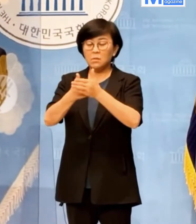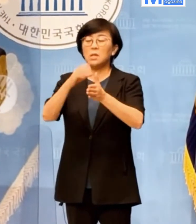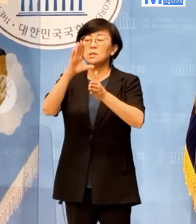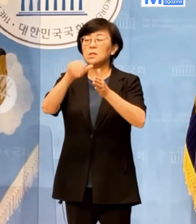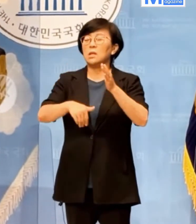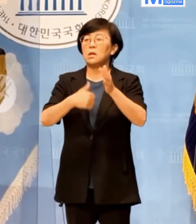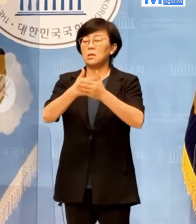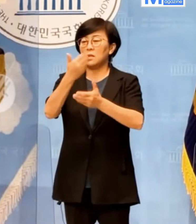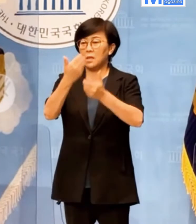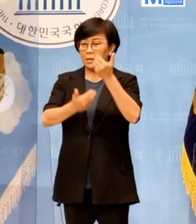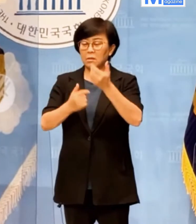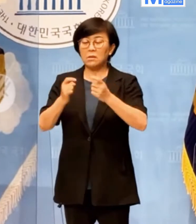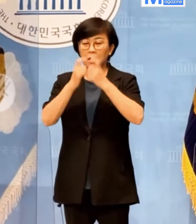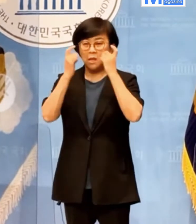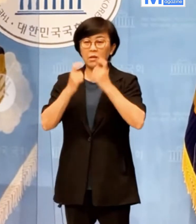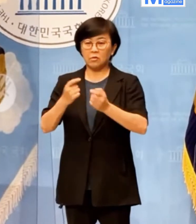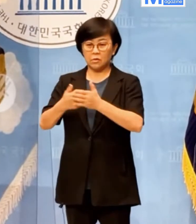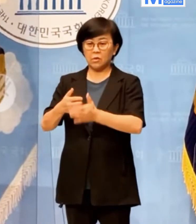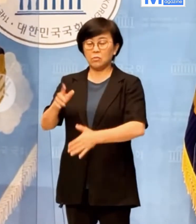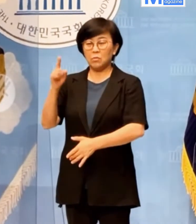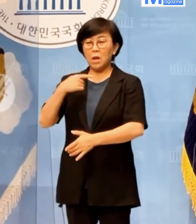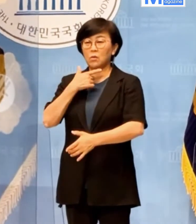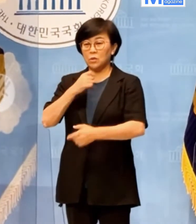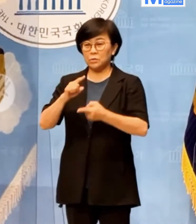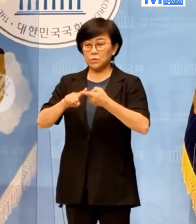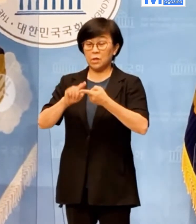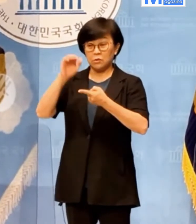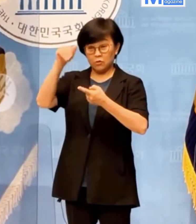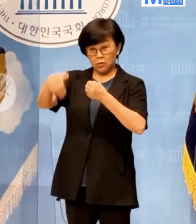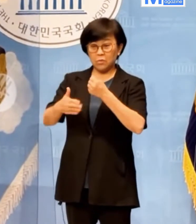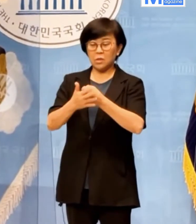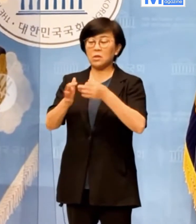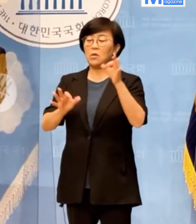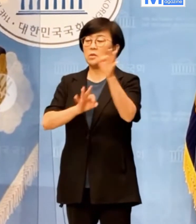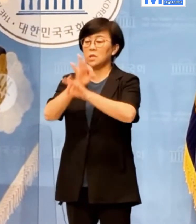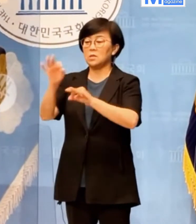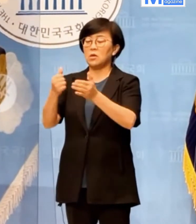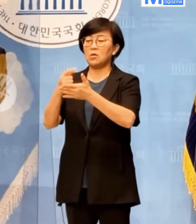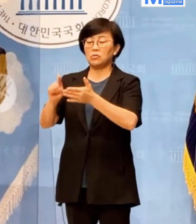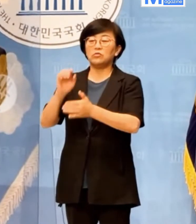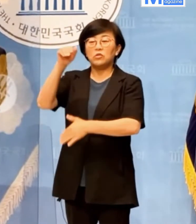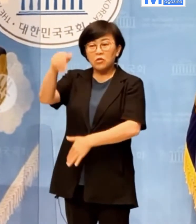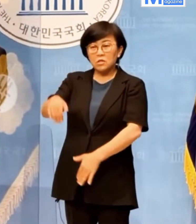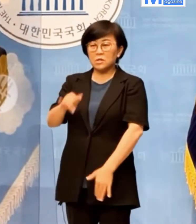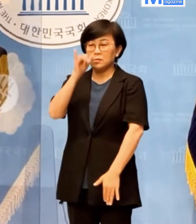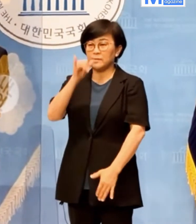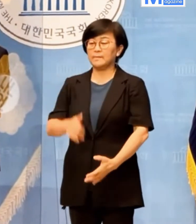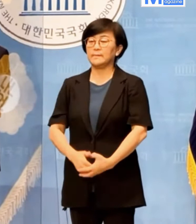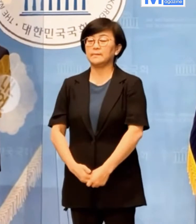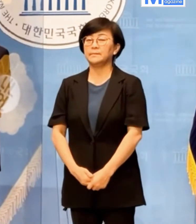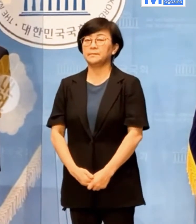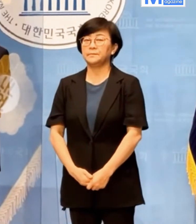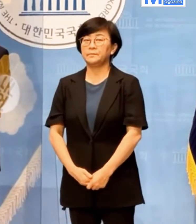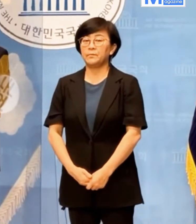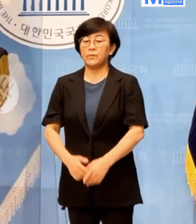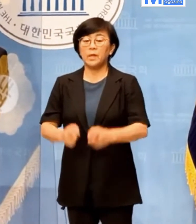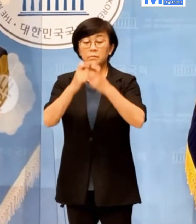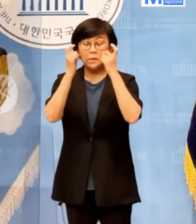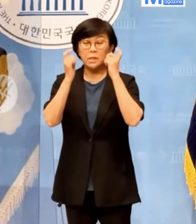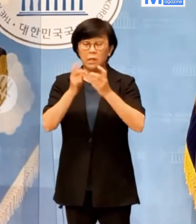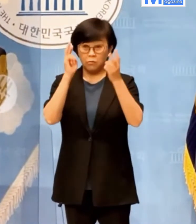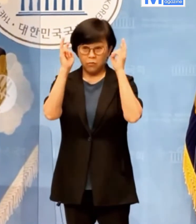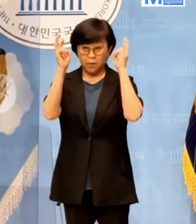개인의 의욕 감퇴, 그리고 경제적 생산성 저하 등을 피할 수 없습니다. 이미 민간